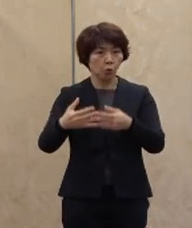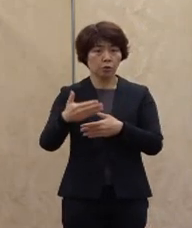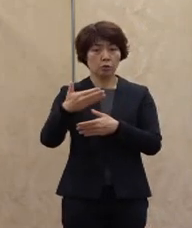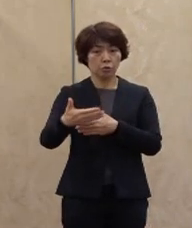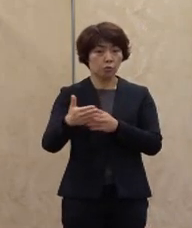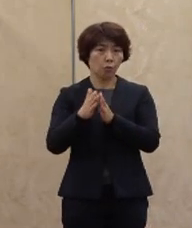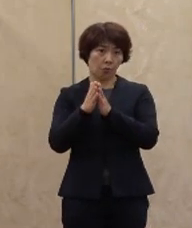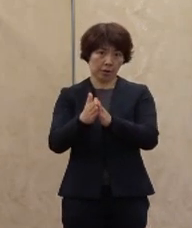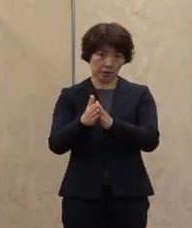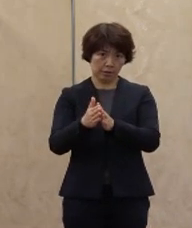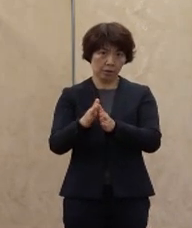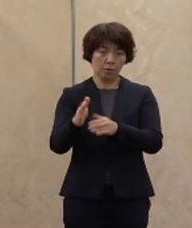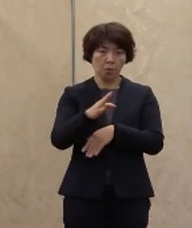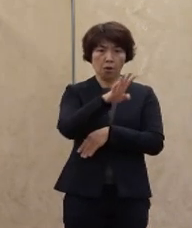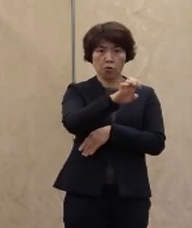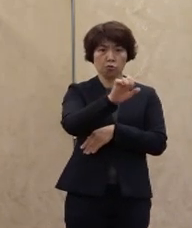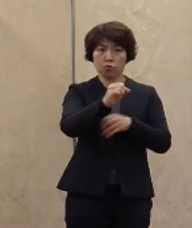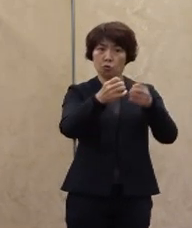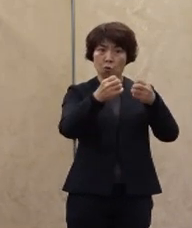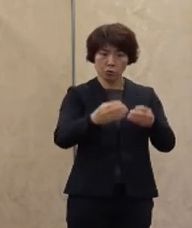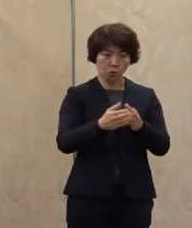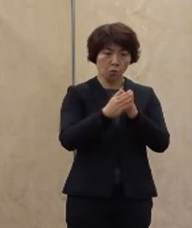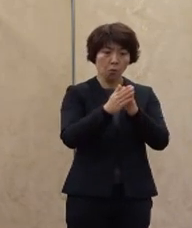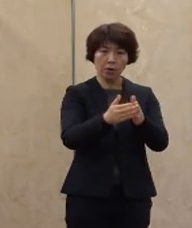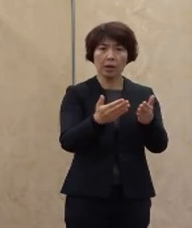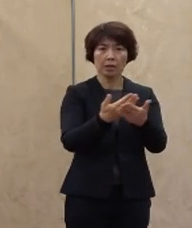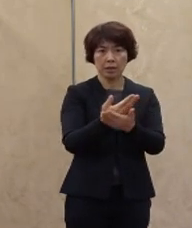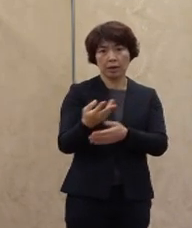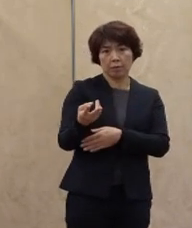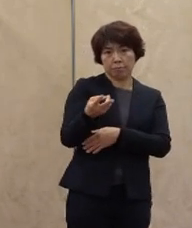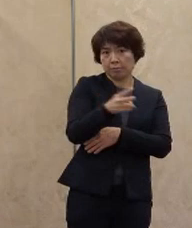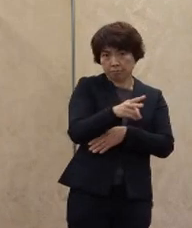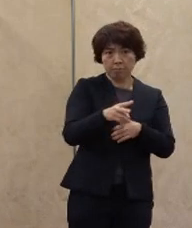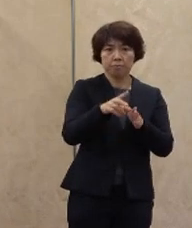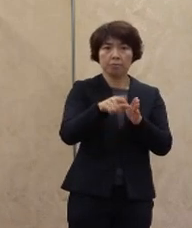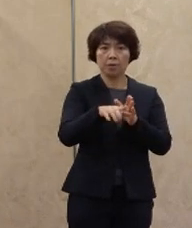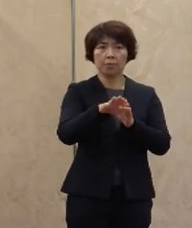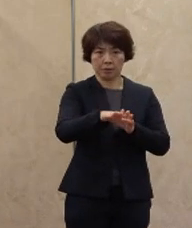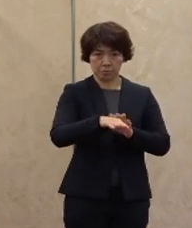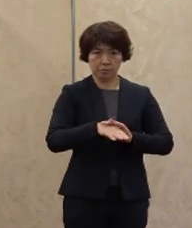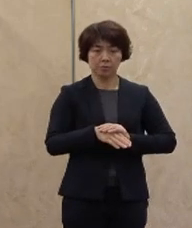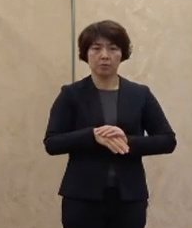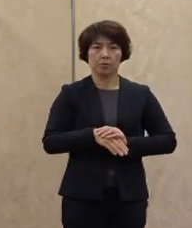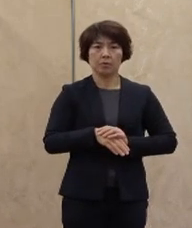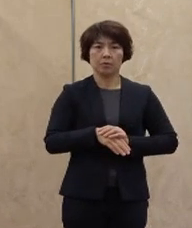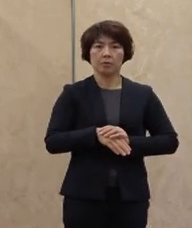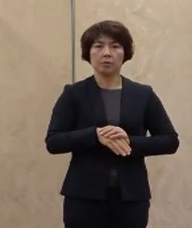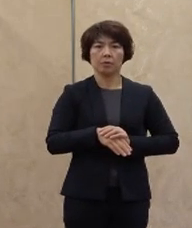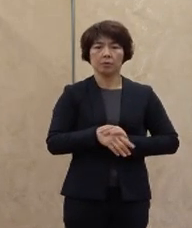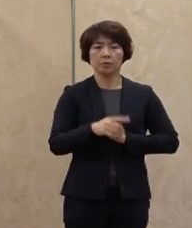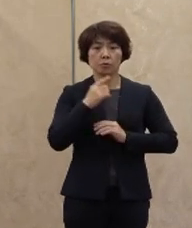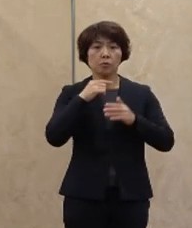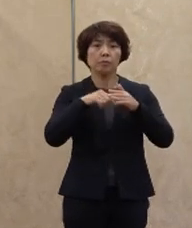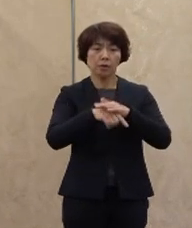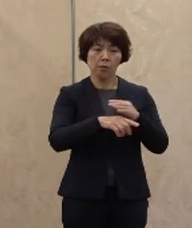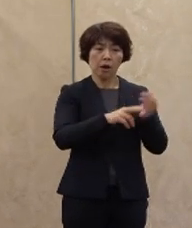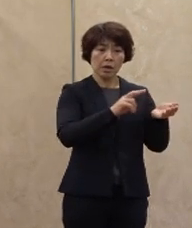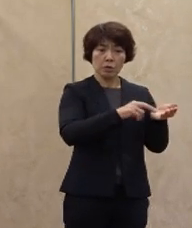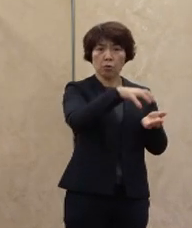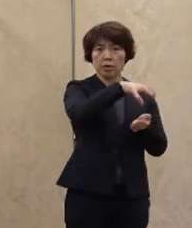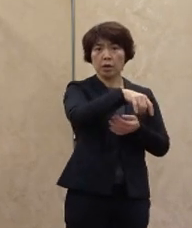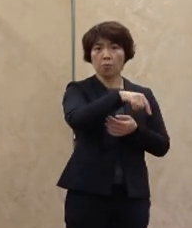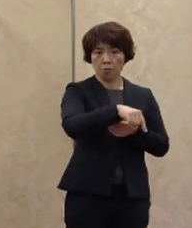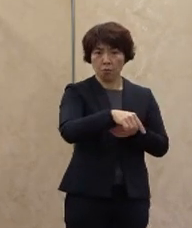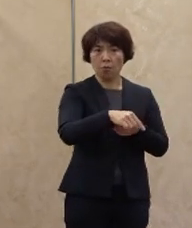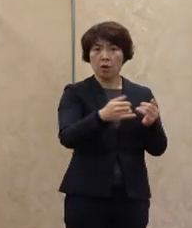けど、これは45条のお願いになるのもこれ当然あり得るわけなので、まあ、そういった意味で、まあ、医療機関もこの当然社会の一員の中